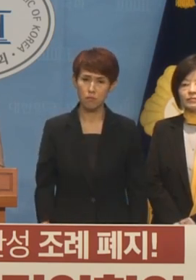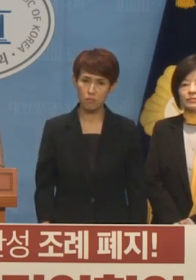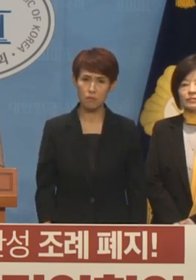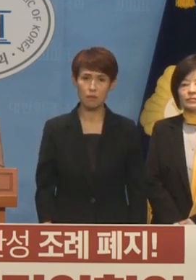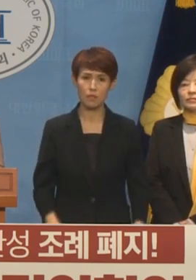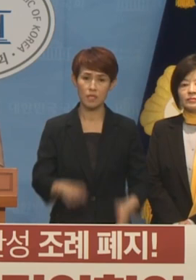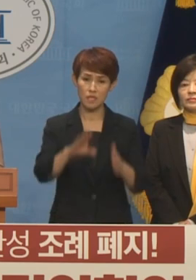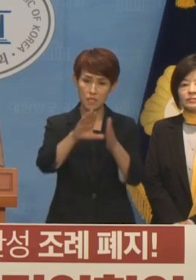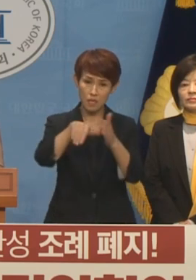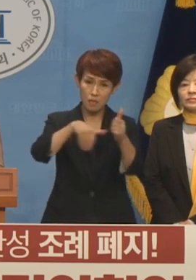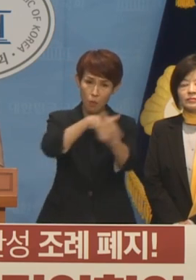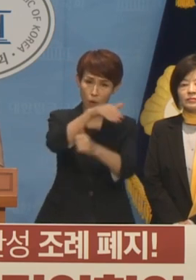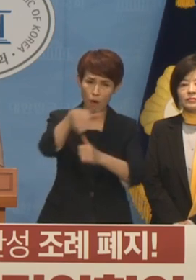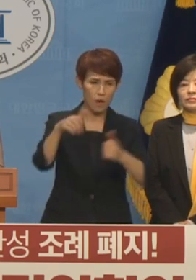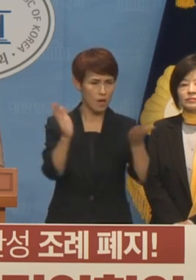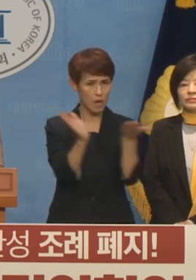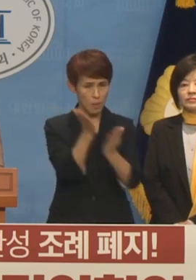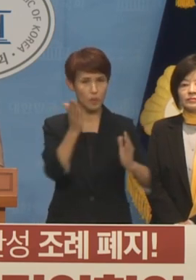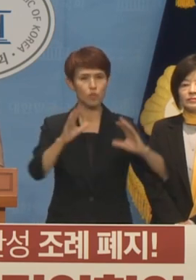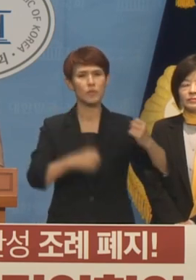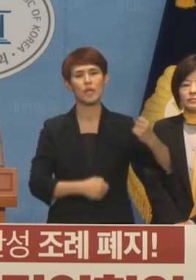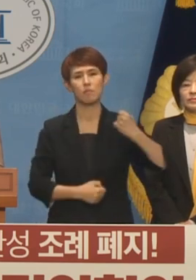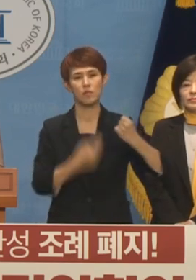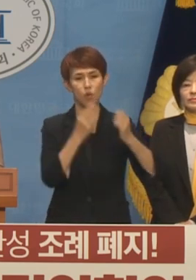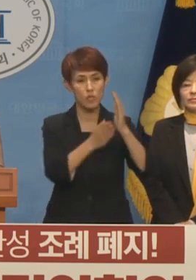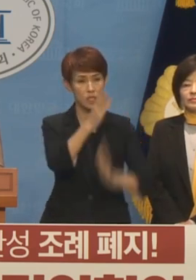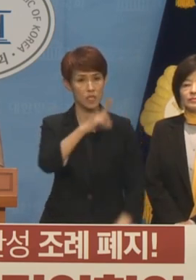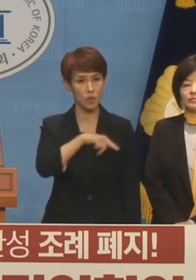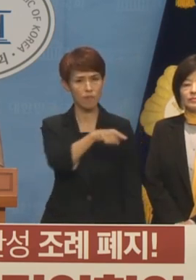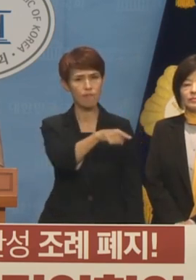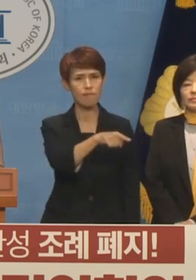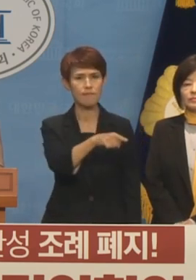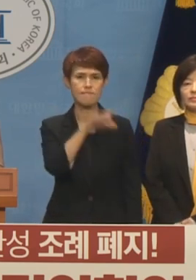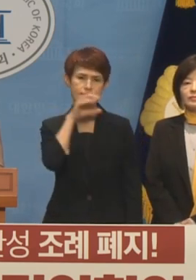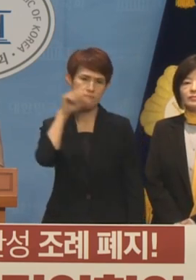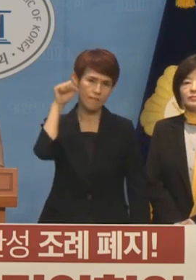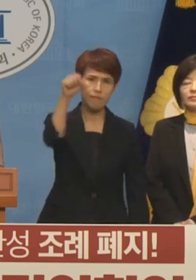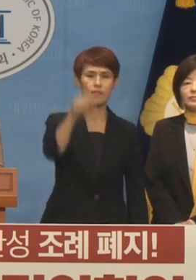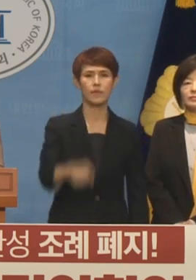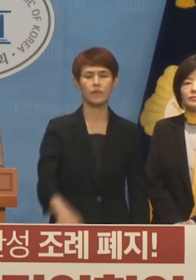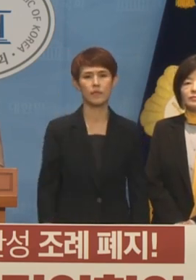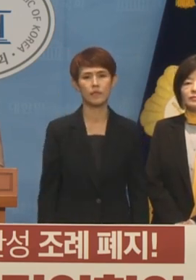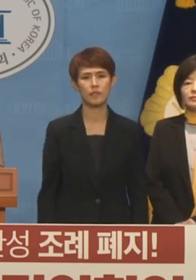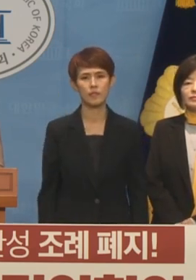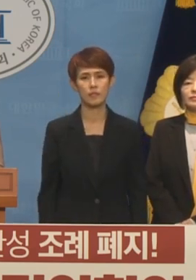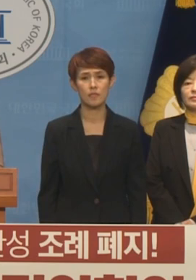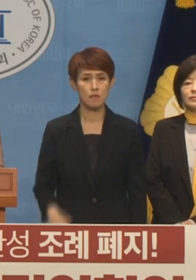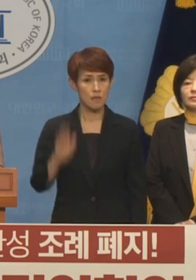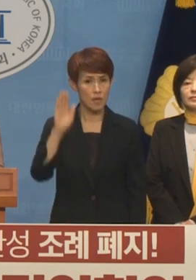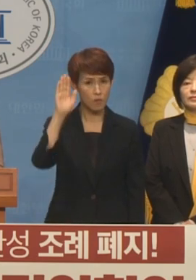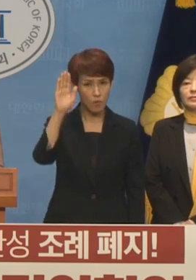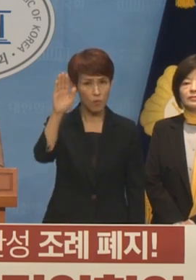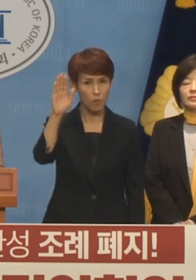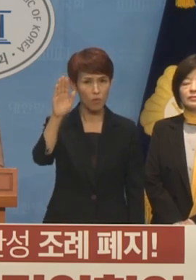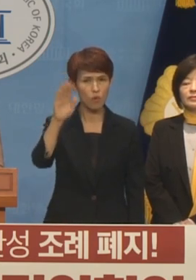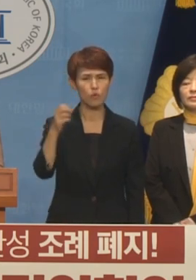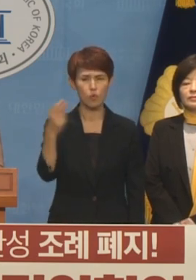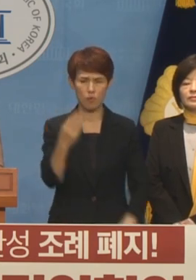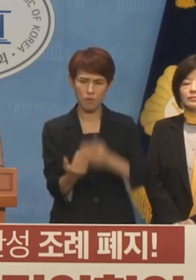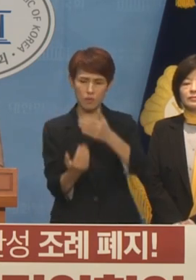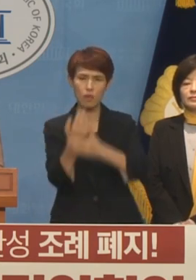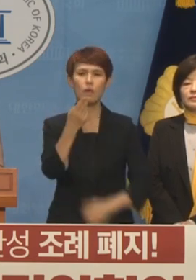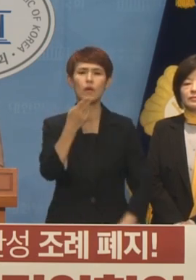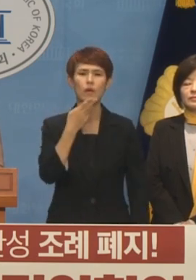흐름에 역행하는 국민의힘 서울시 의원들을 강하게 저희가 규탄을 드리면서 앞으로 이런 일이 일어나지